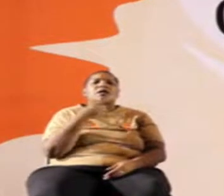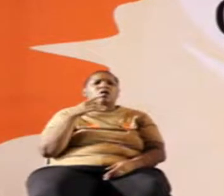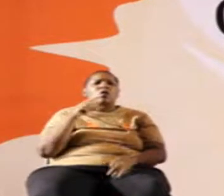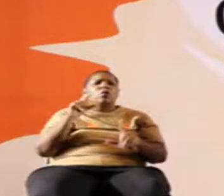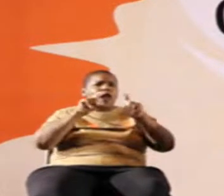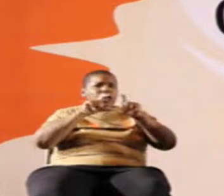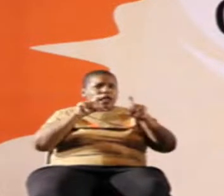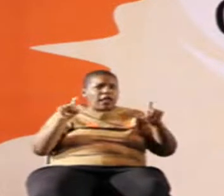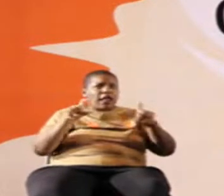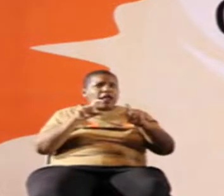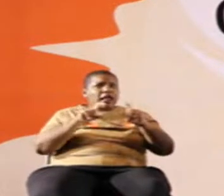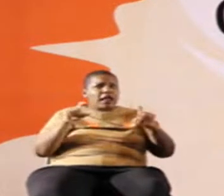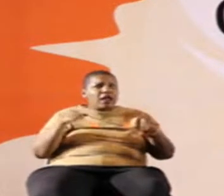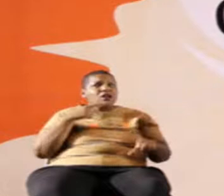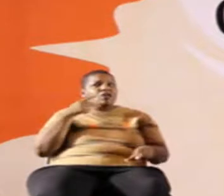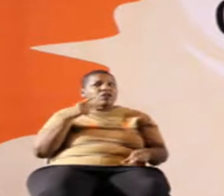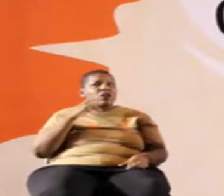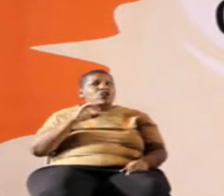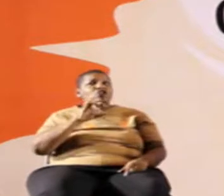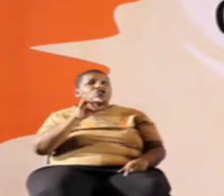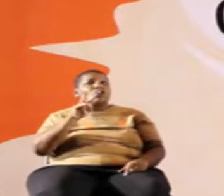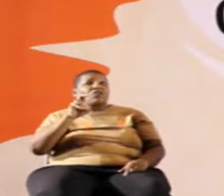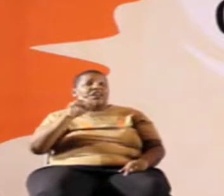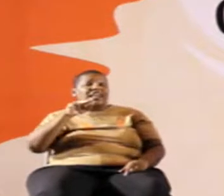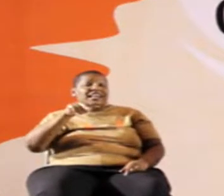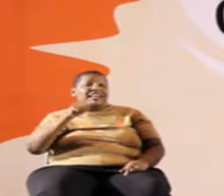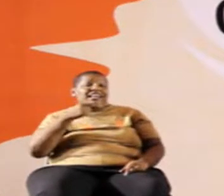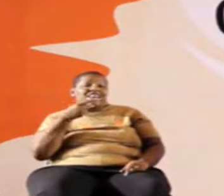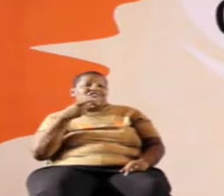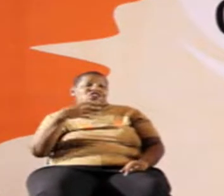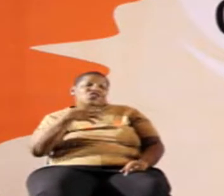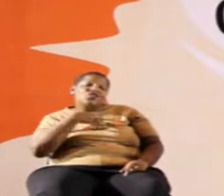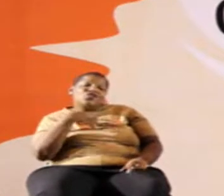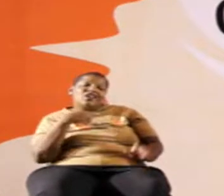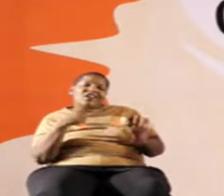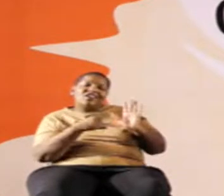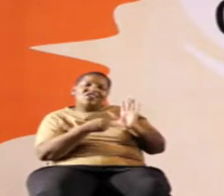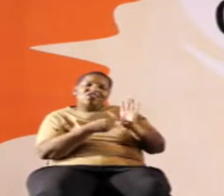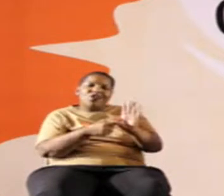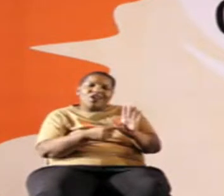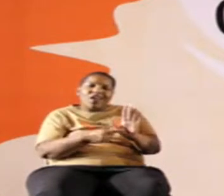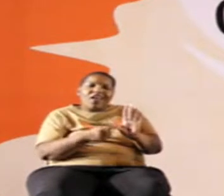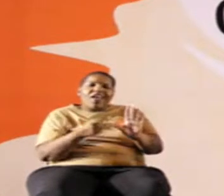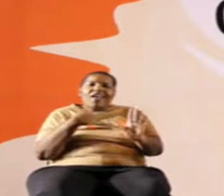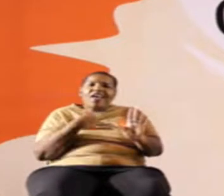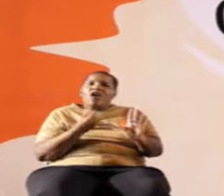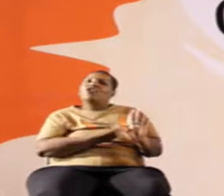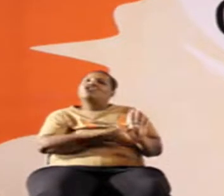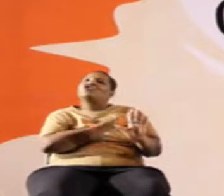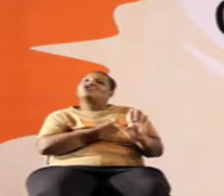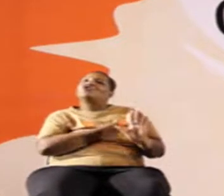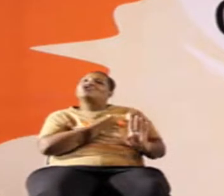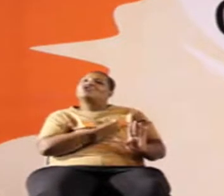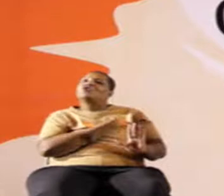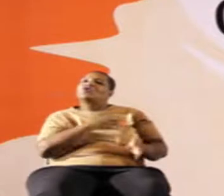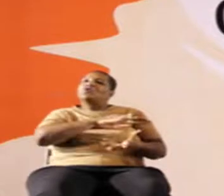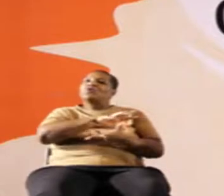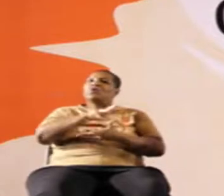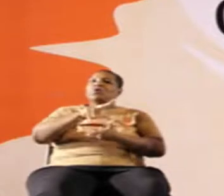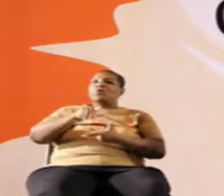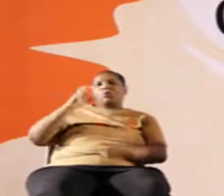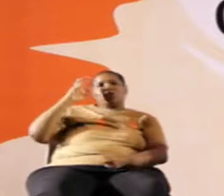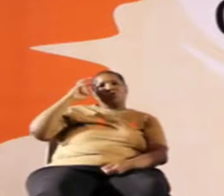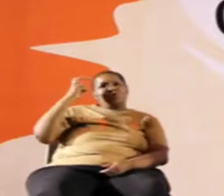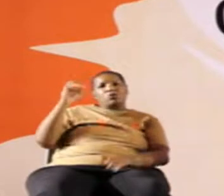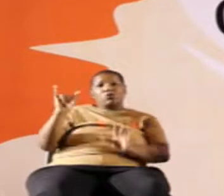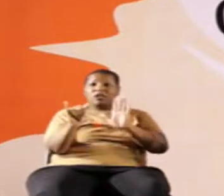contando, já tem essa coisa igual na Jovelina, está contando de uma forma de existir no mundo, de uma cultura, de